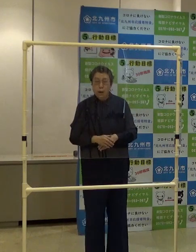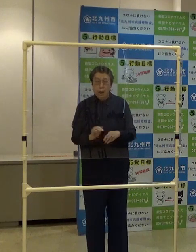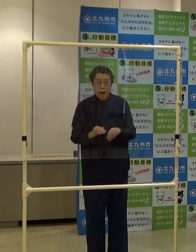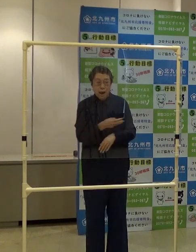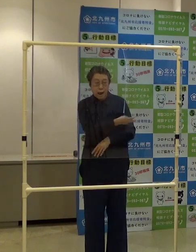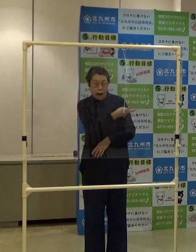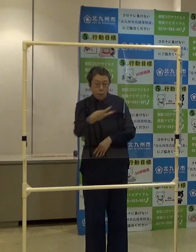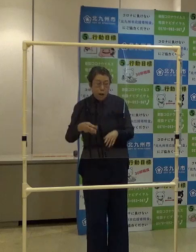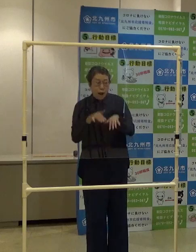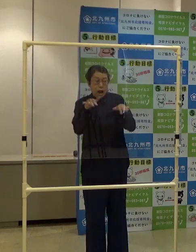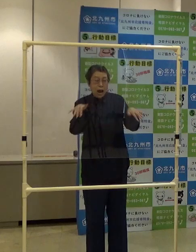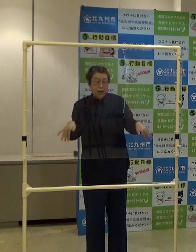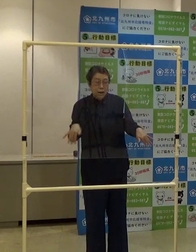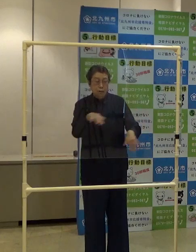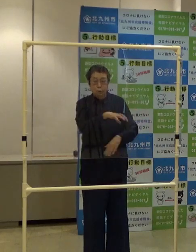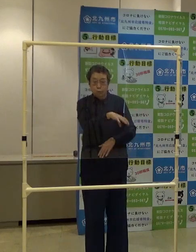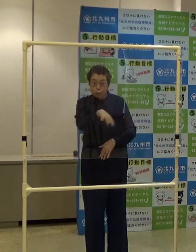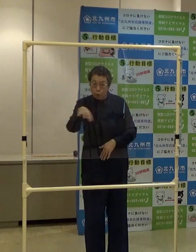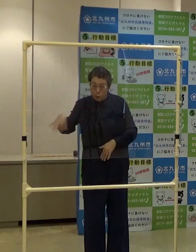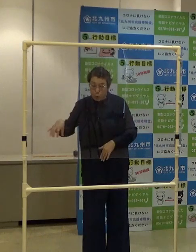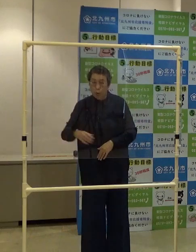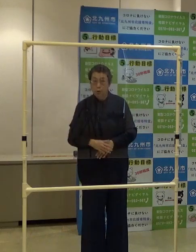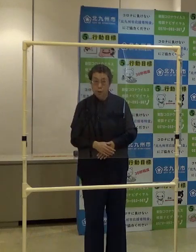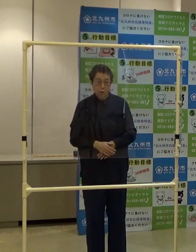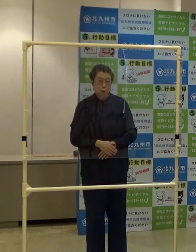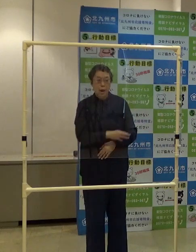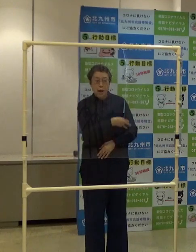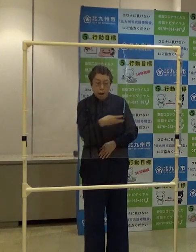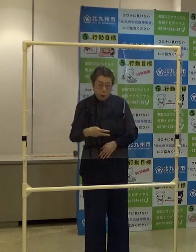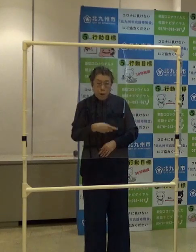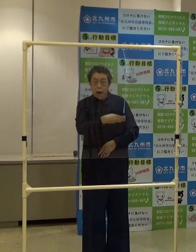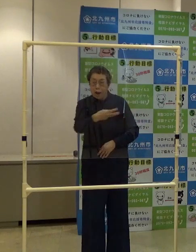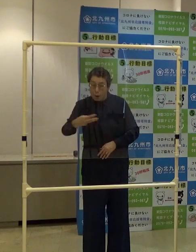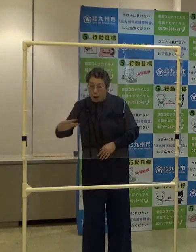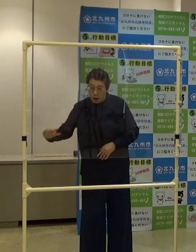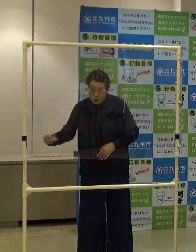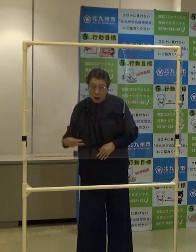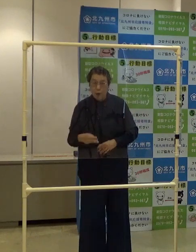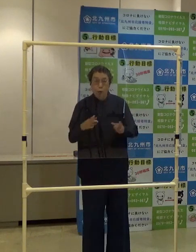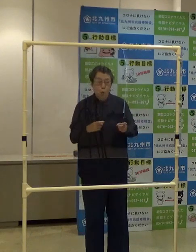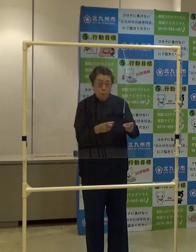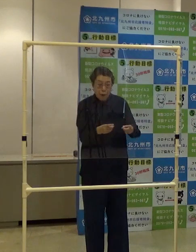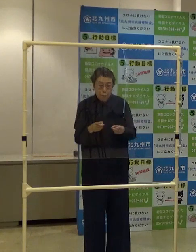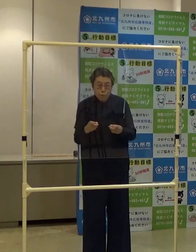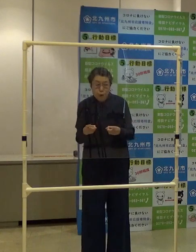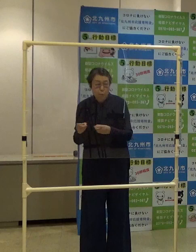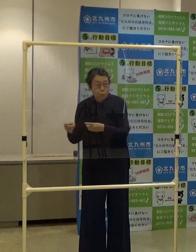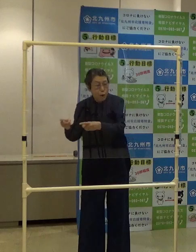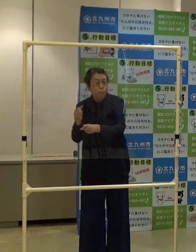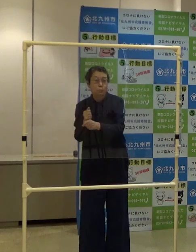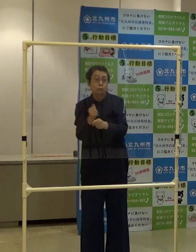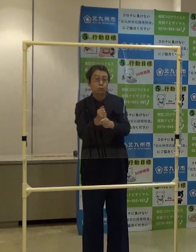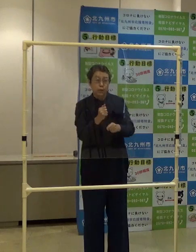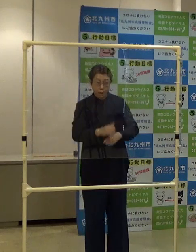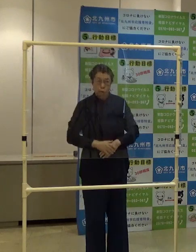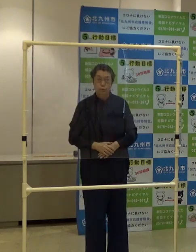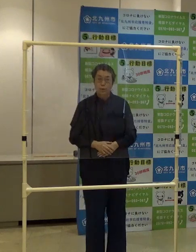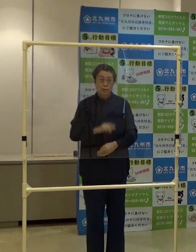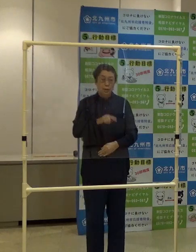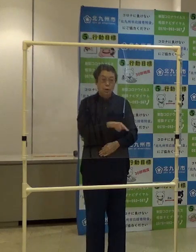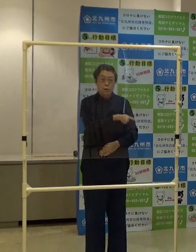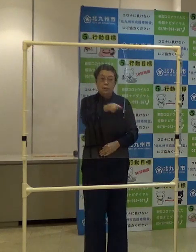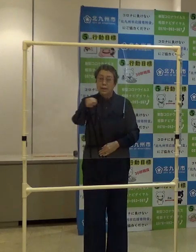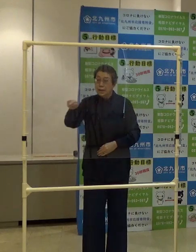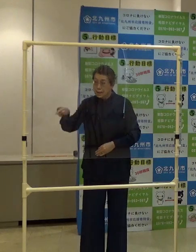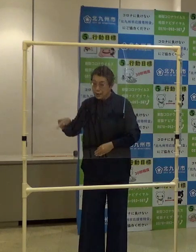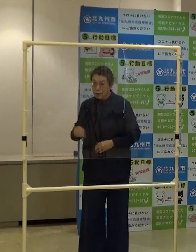した川ごとのハザードマップを作成しておりまして、その流域での住民に対し